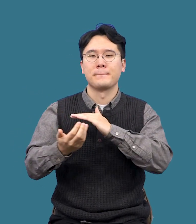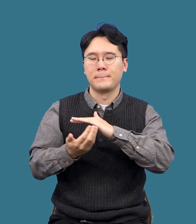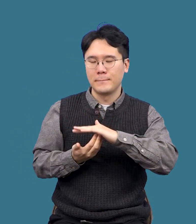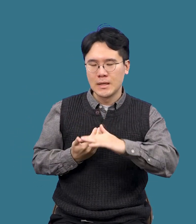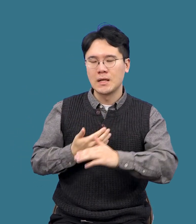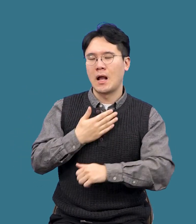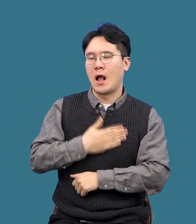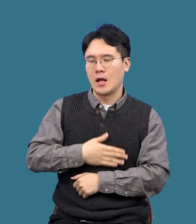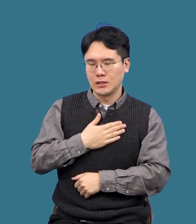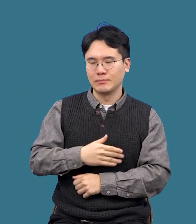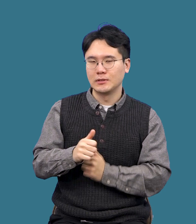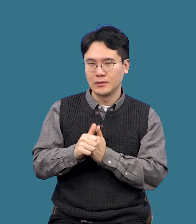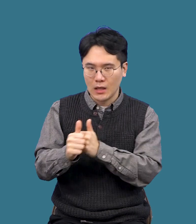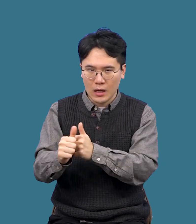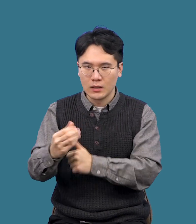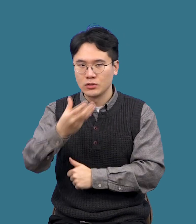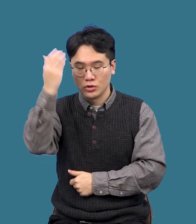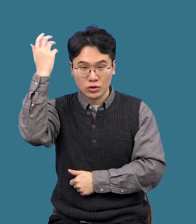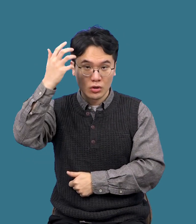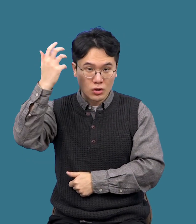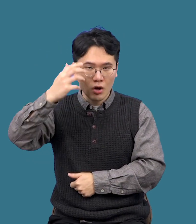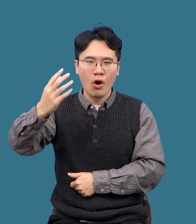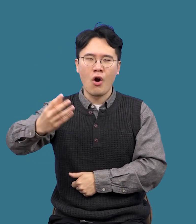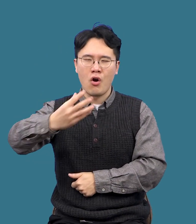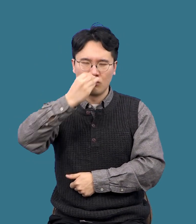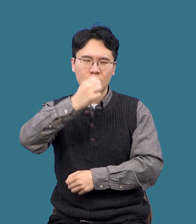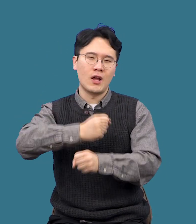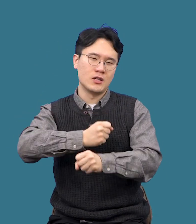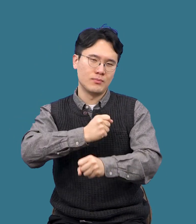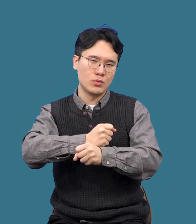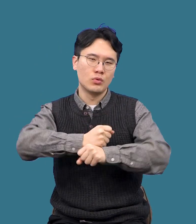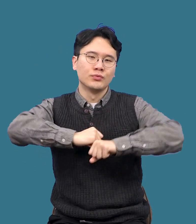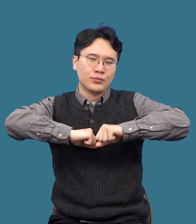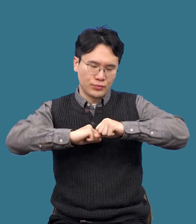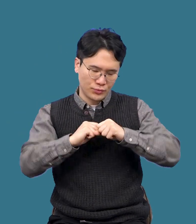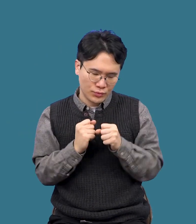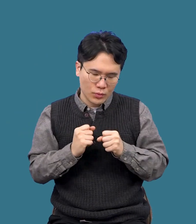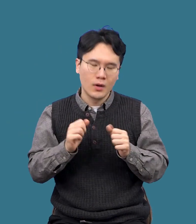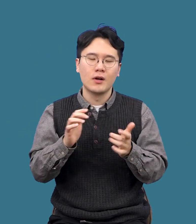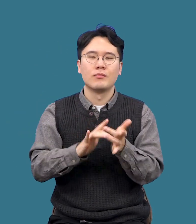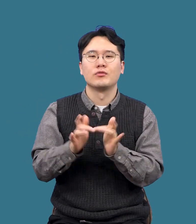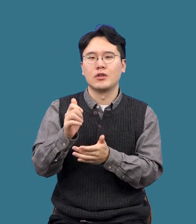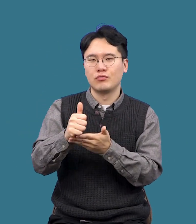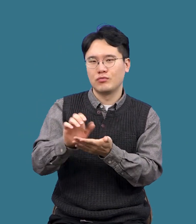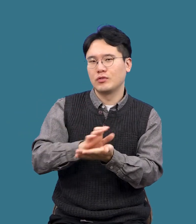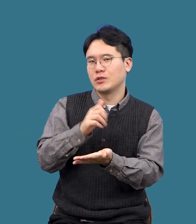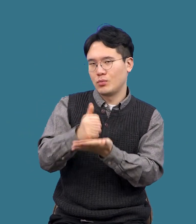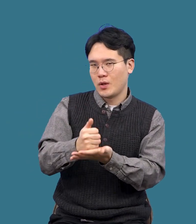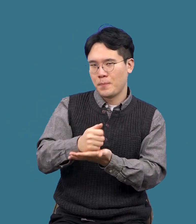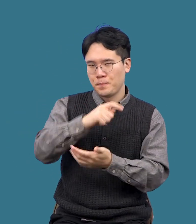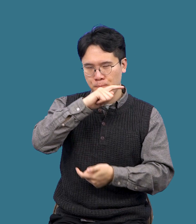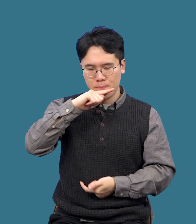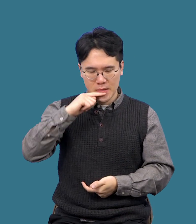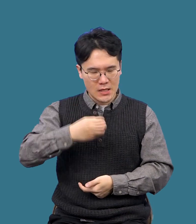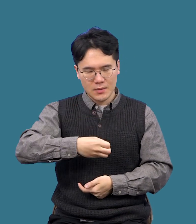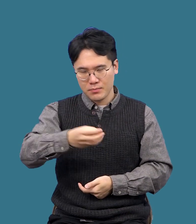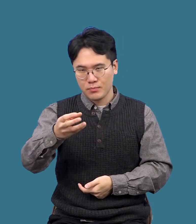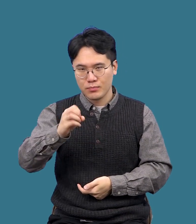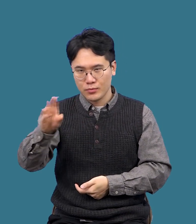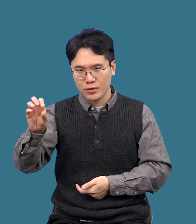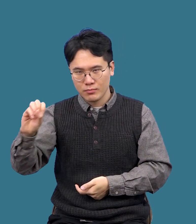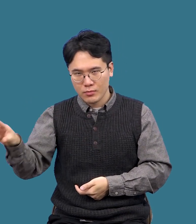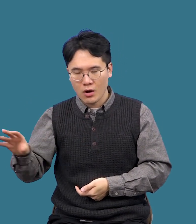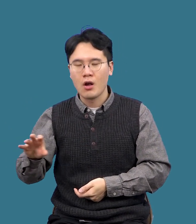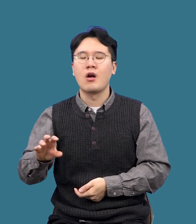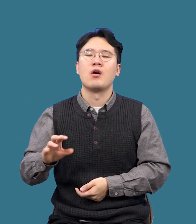하심을 따라 성령이 거룩하게 하심으로 순종함과 예수 그리스도의 핏뿌림을 얻기